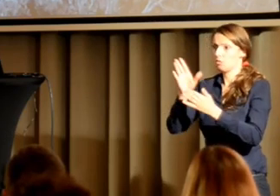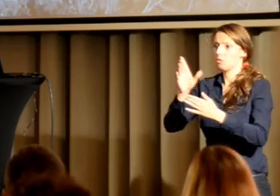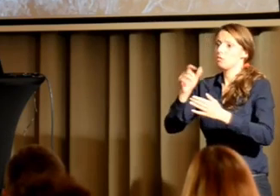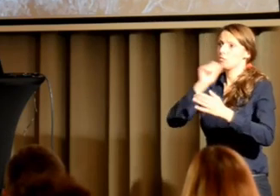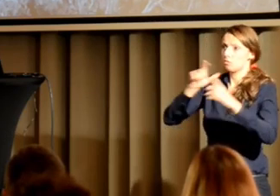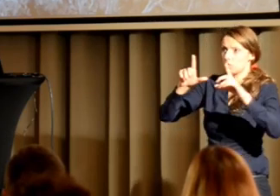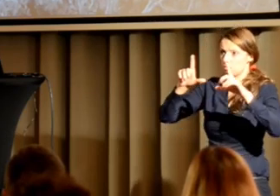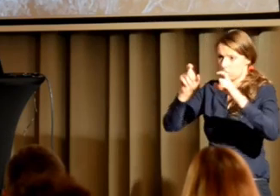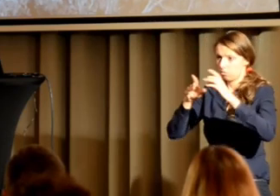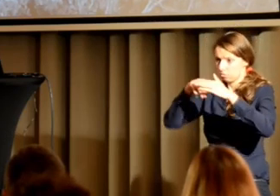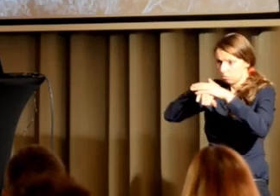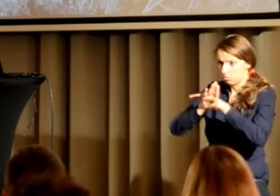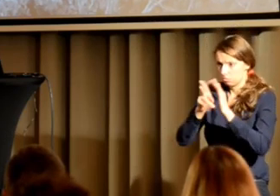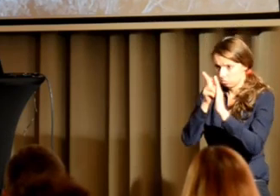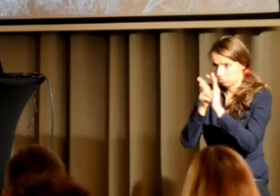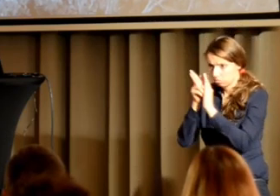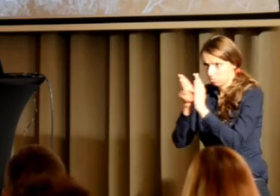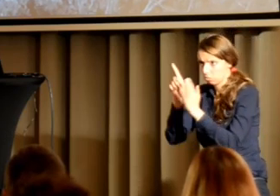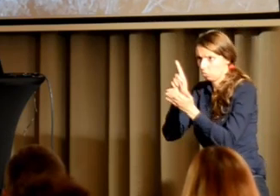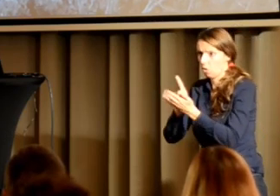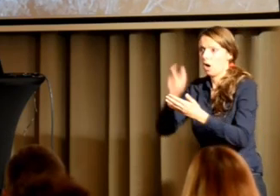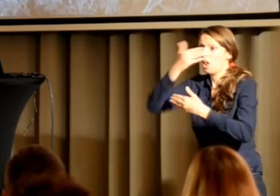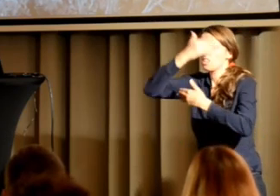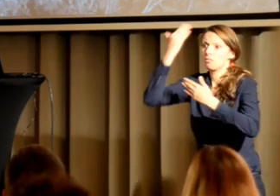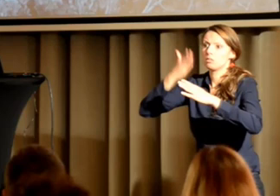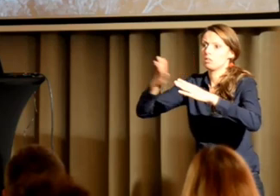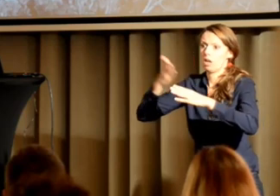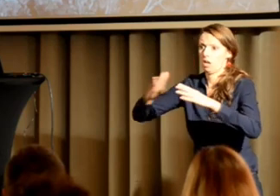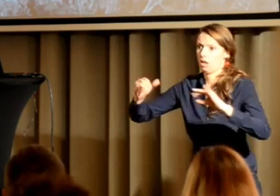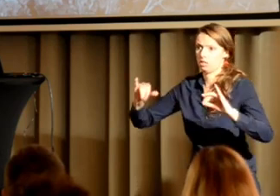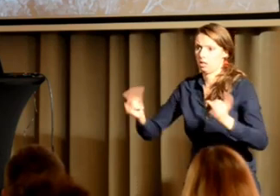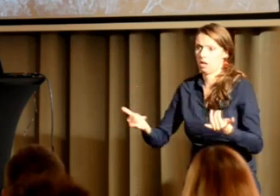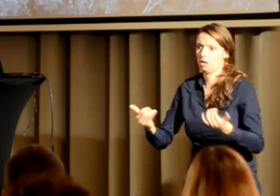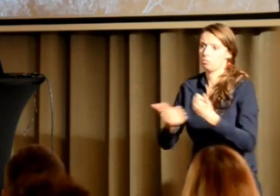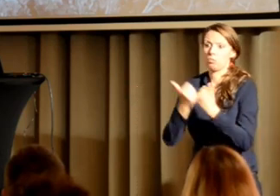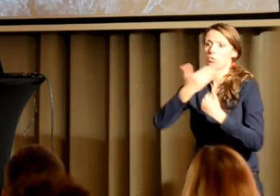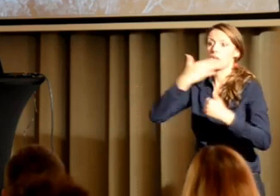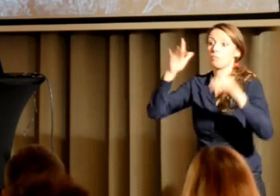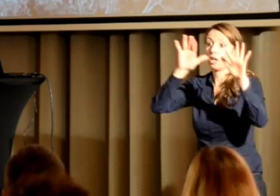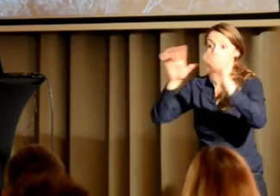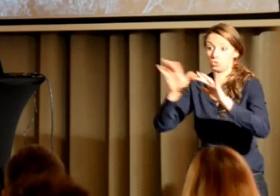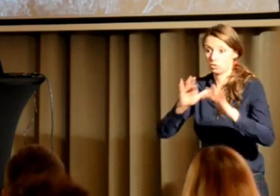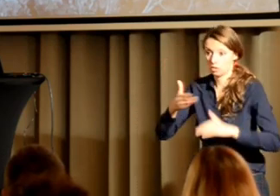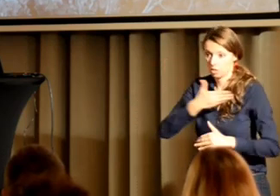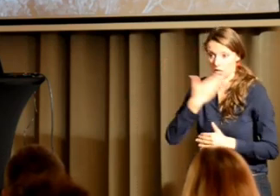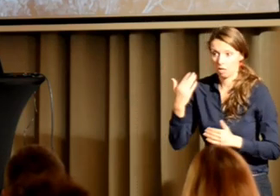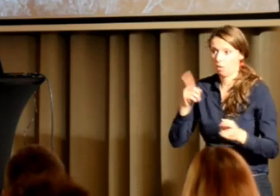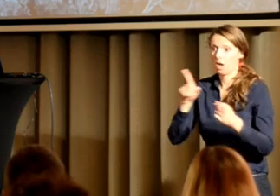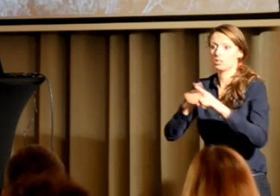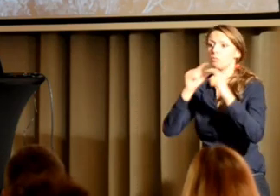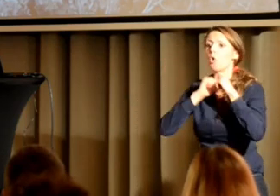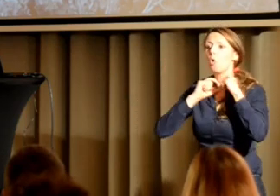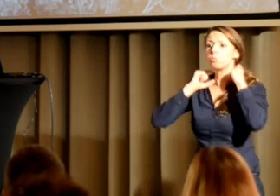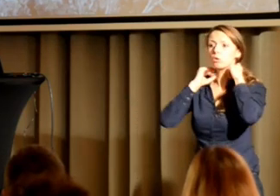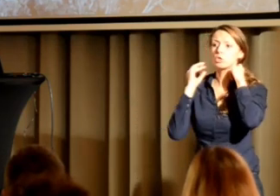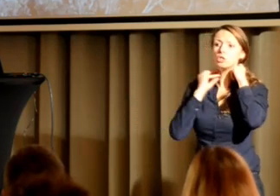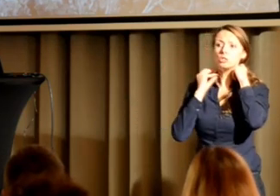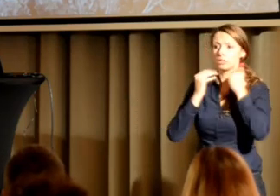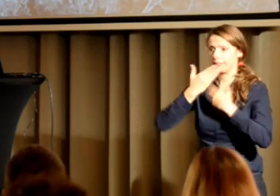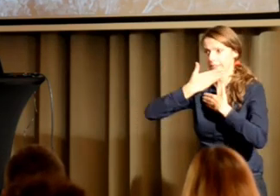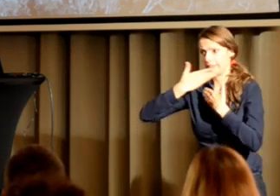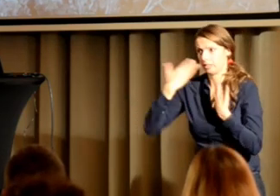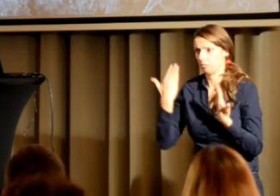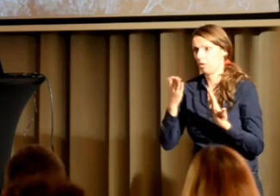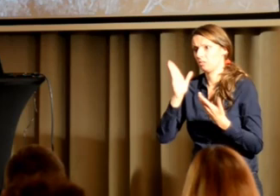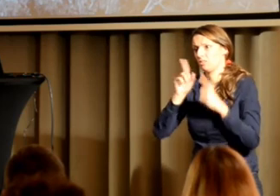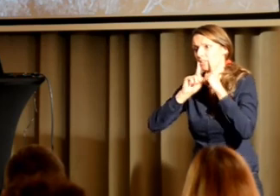fotopułapce. Niestety nie znamy jego losu, no bo w momencie, kiedy nie ma śniegu, kiedy taki wilk nie jest oznakowany przy pomocy obroży, no to nie ma tak